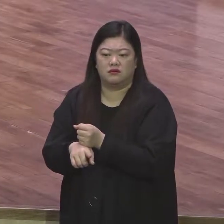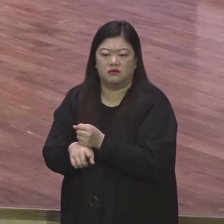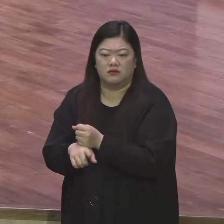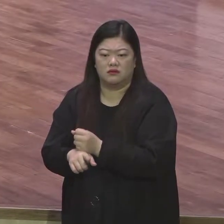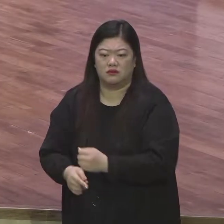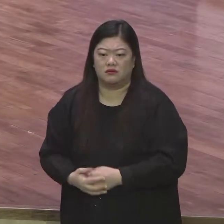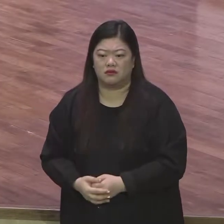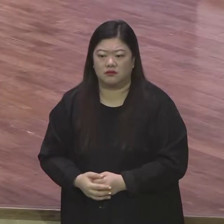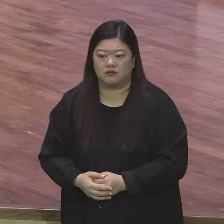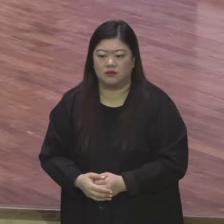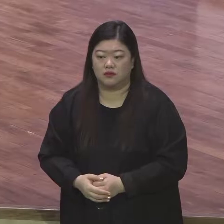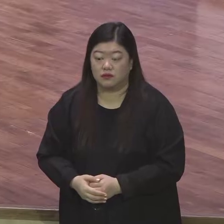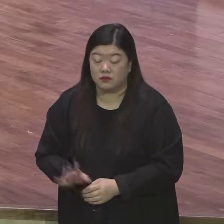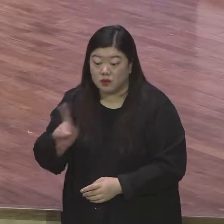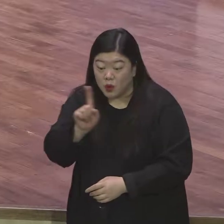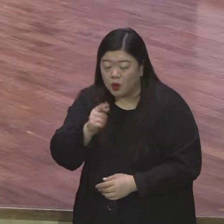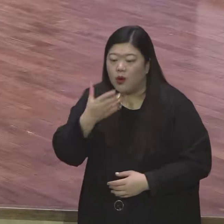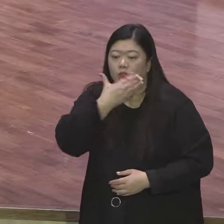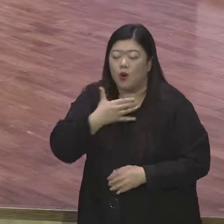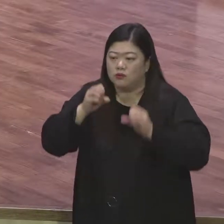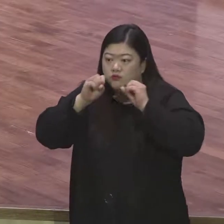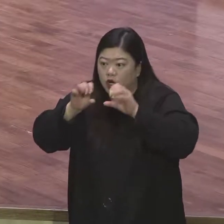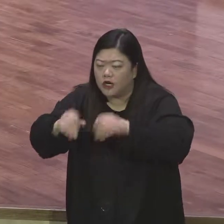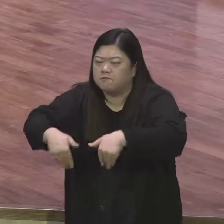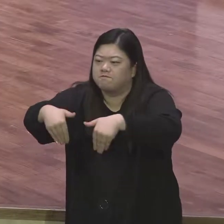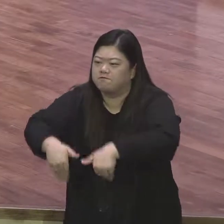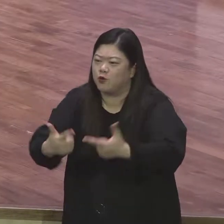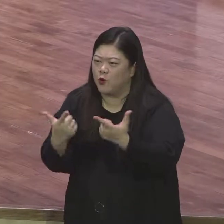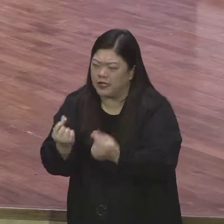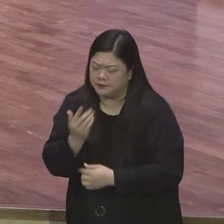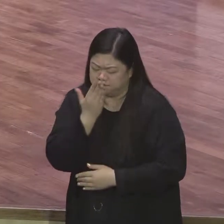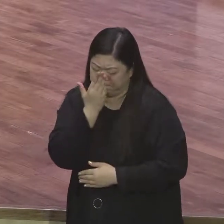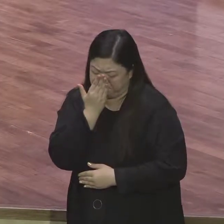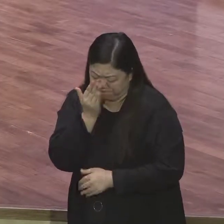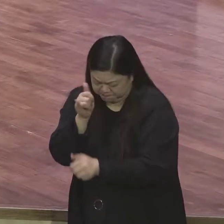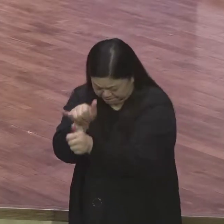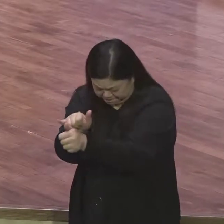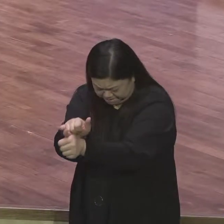한마디로 복음의 노예된 자예요.